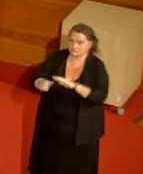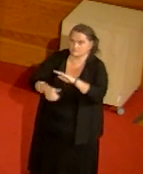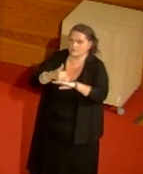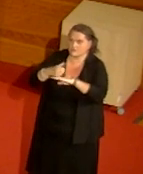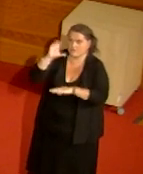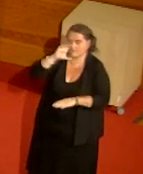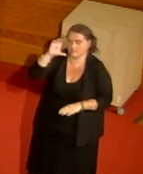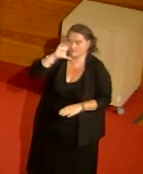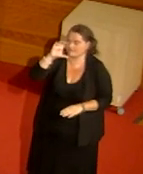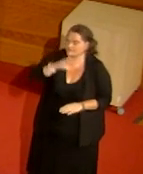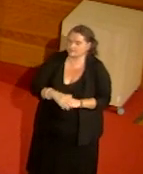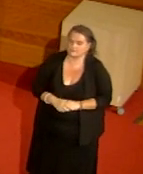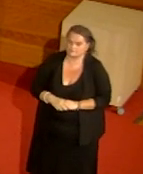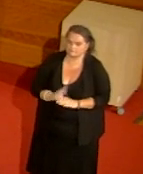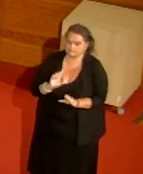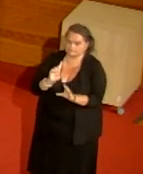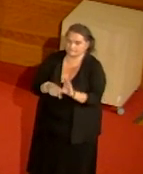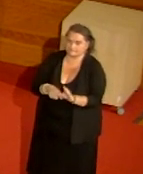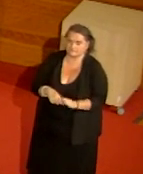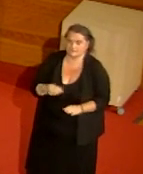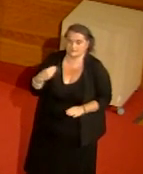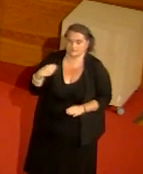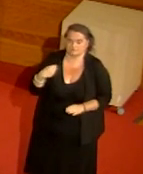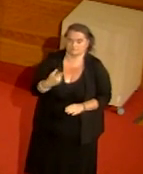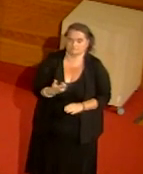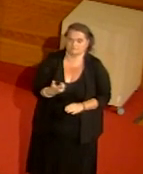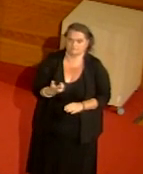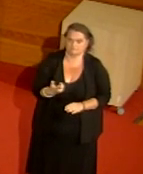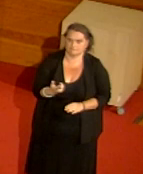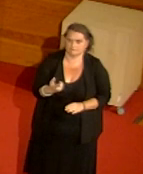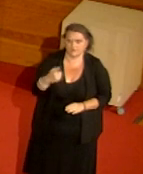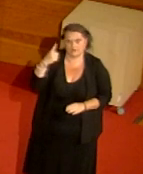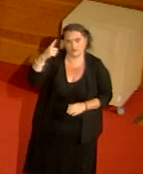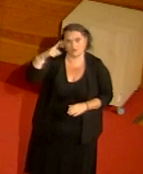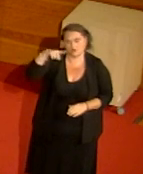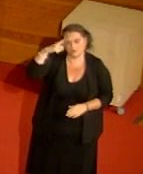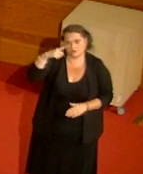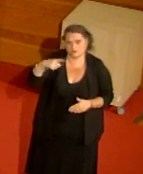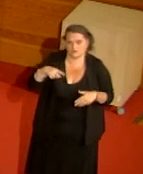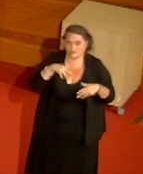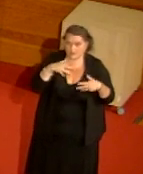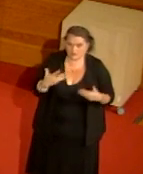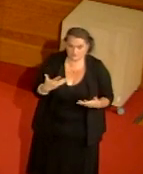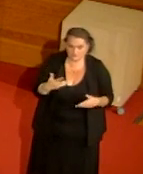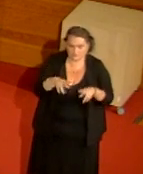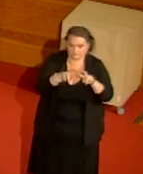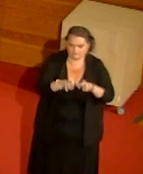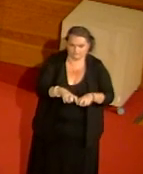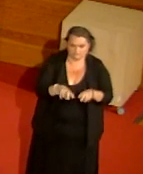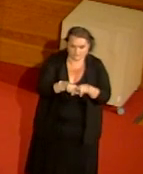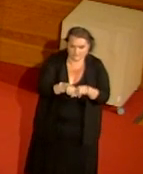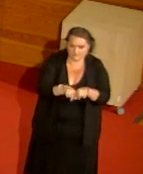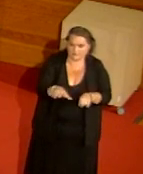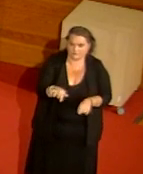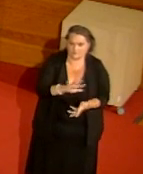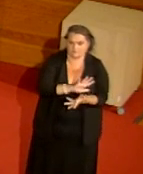científicas remedios culturaa cultura garide azterketa kria sormen lanar er aldaketa